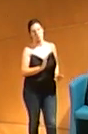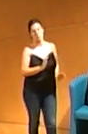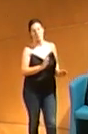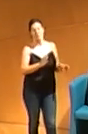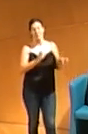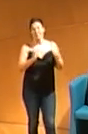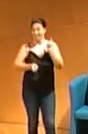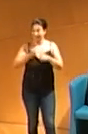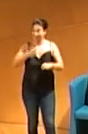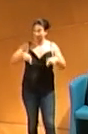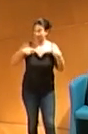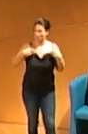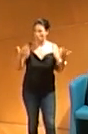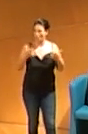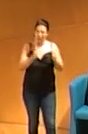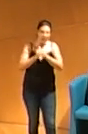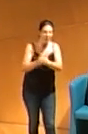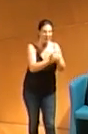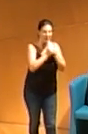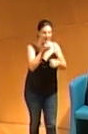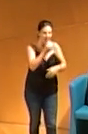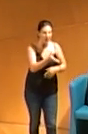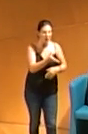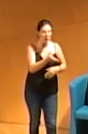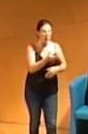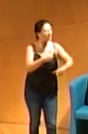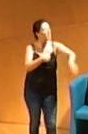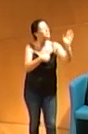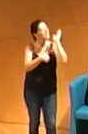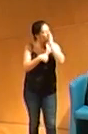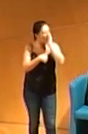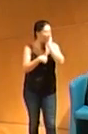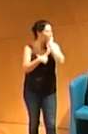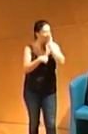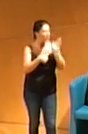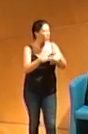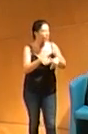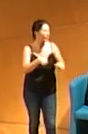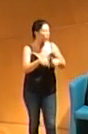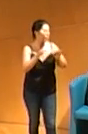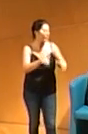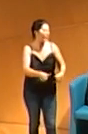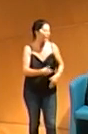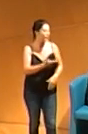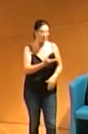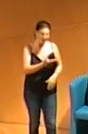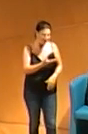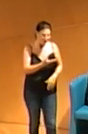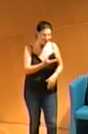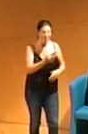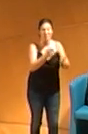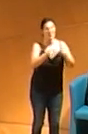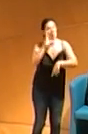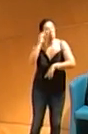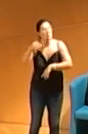Le but de notre vie, c'est qu'on arrive à être ensemble bien. Et c'est la même pour la marche, mais c'est la même chose pour la communication. C'est-à-dire, des fois, les